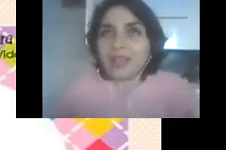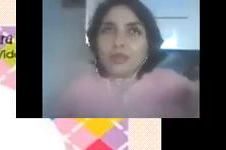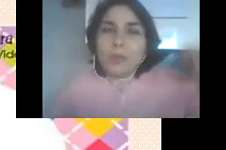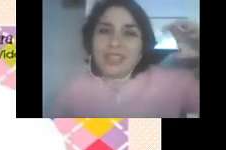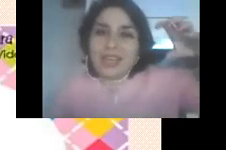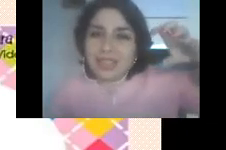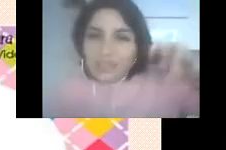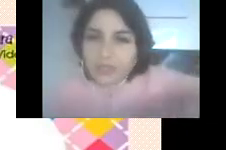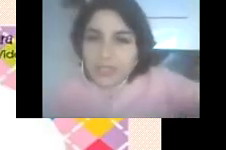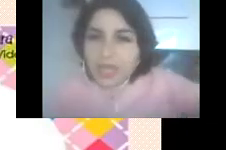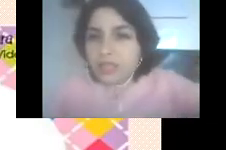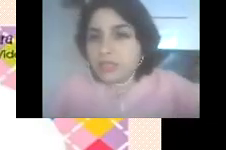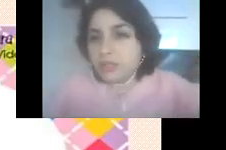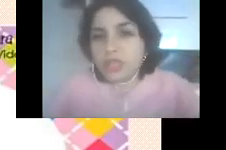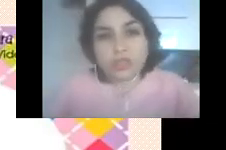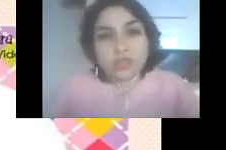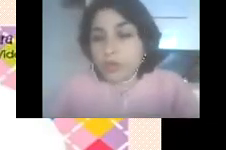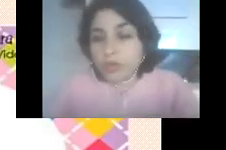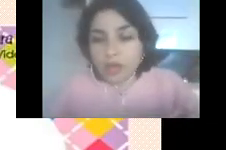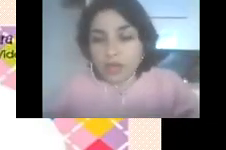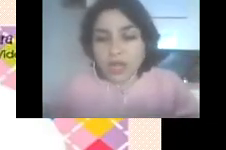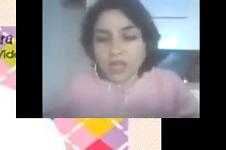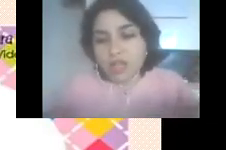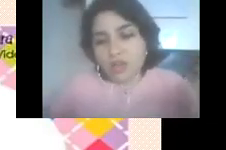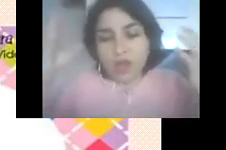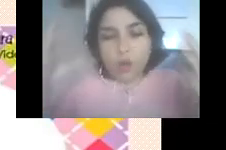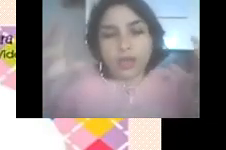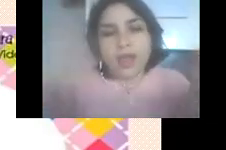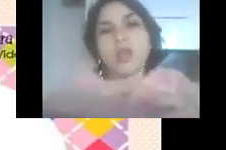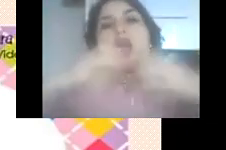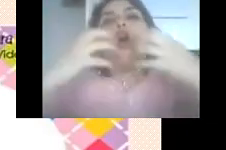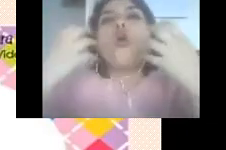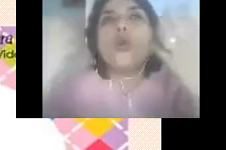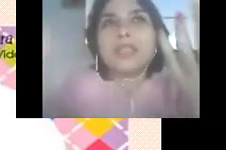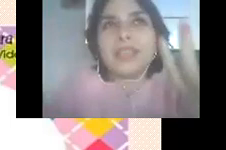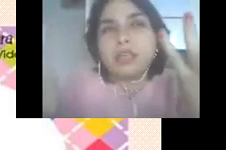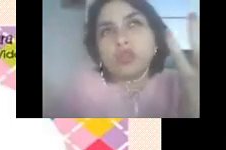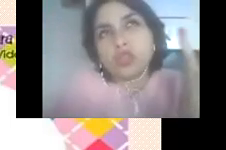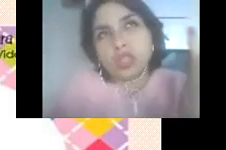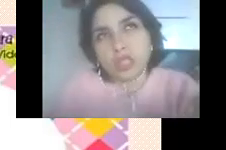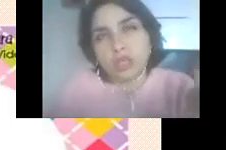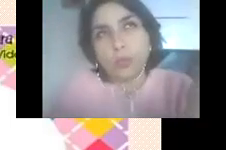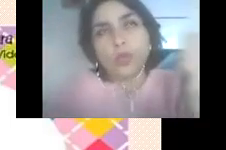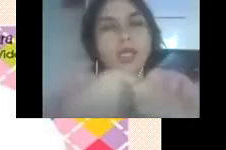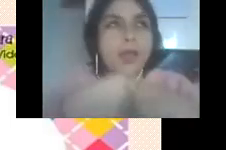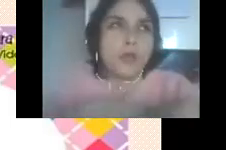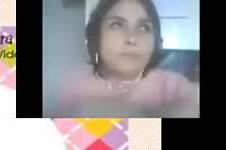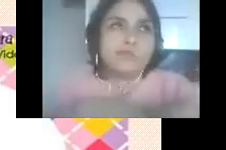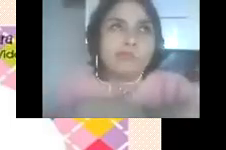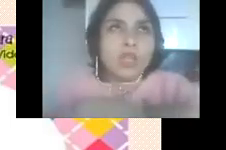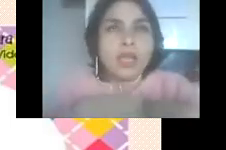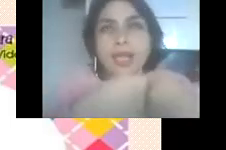partir de estos materiales artificiales, ¿cierto? Que no se encuentran en la naturaleza, ellos crean unos materiales que son sintéticos. Por